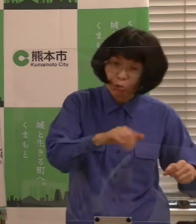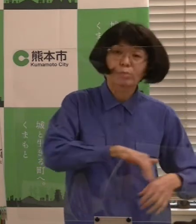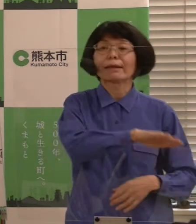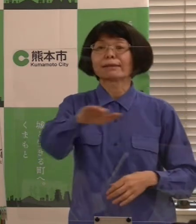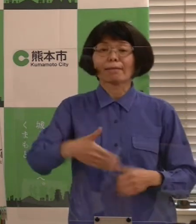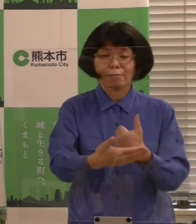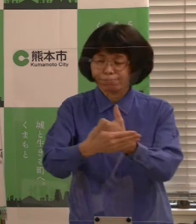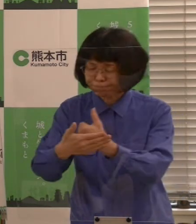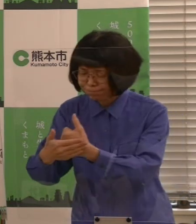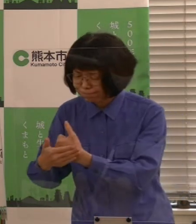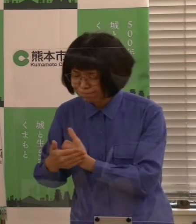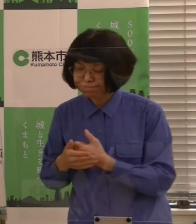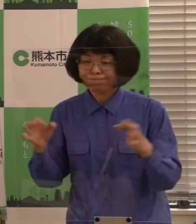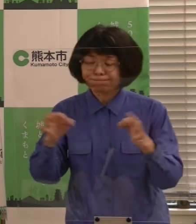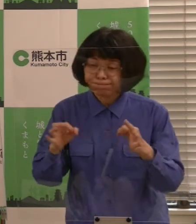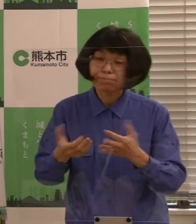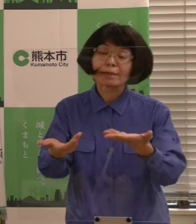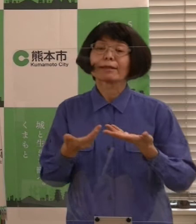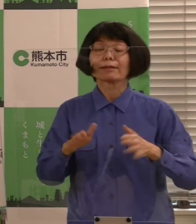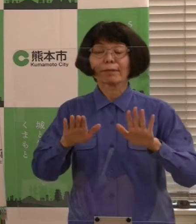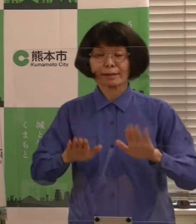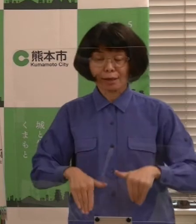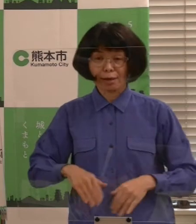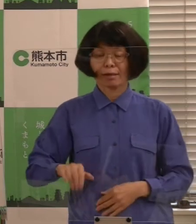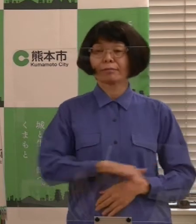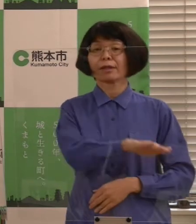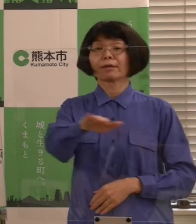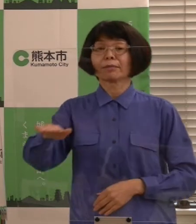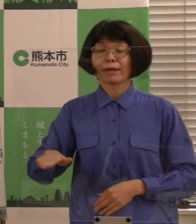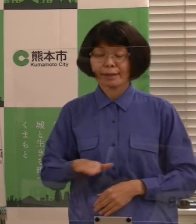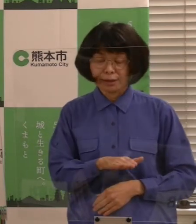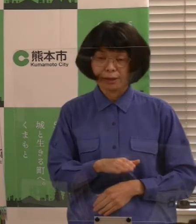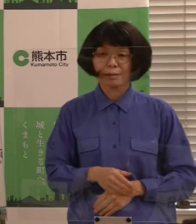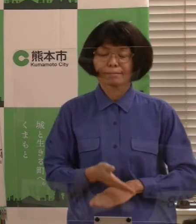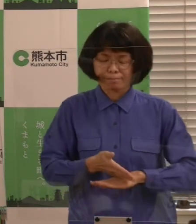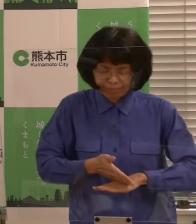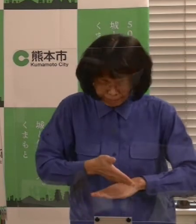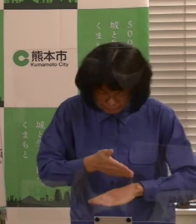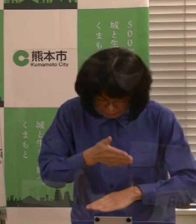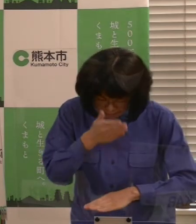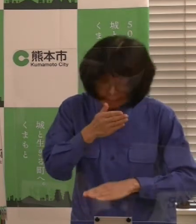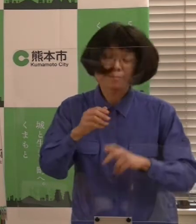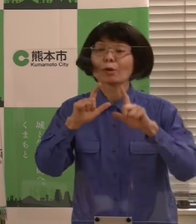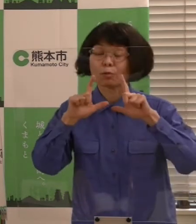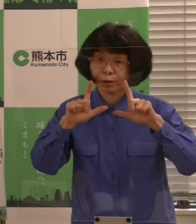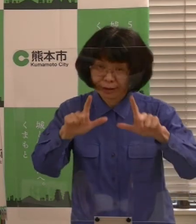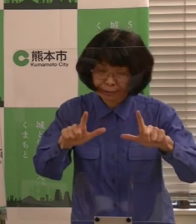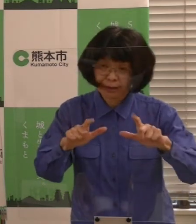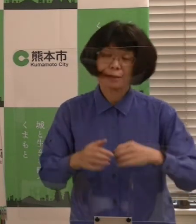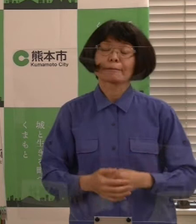温かいご支援をいただいておりまして、改めて全国の皆様方に心より御礼を申し上げます